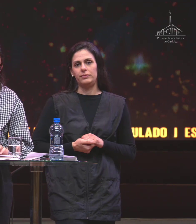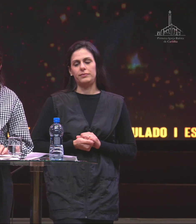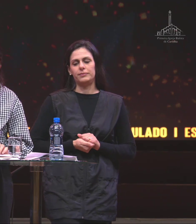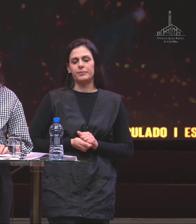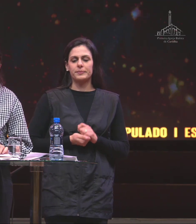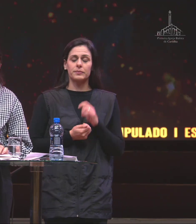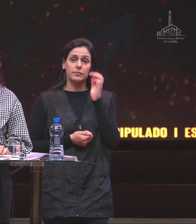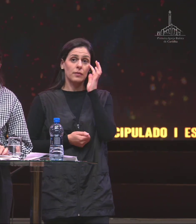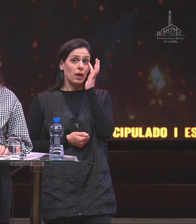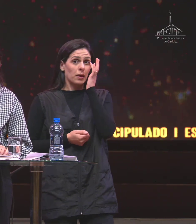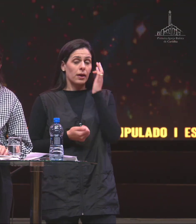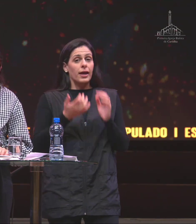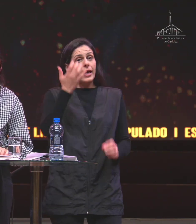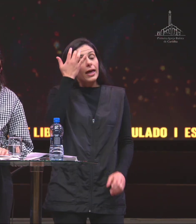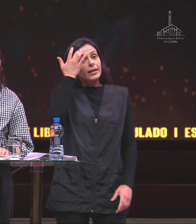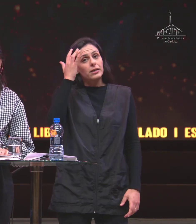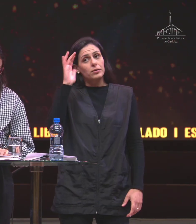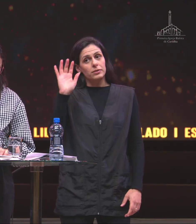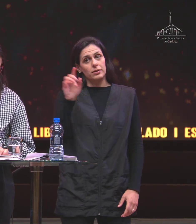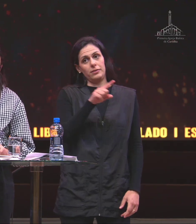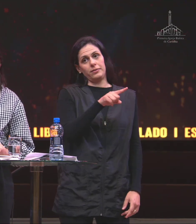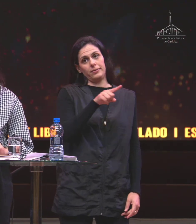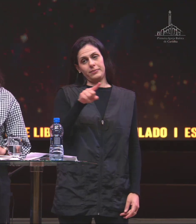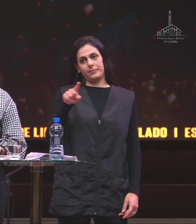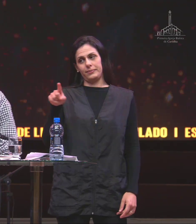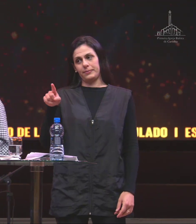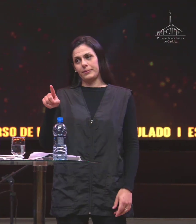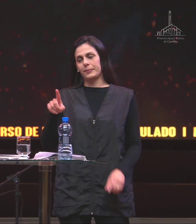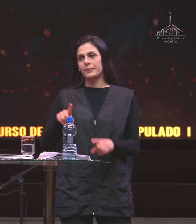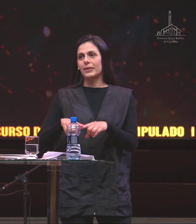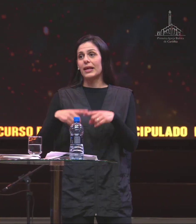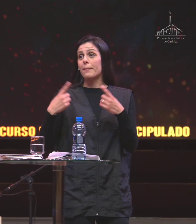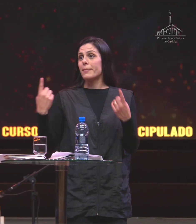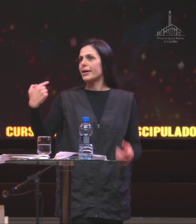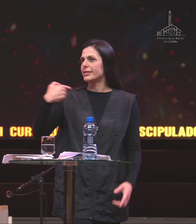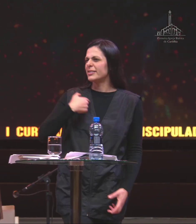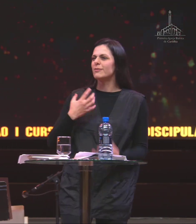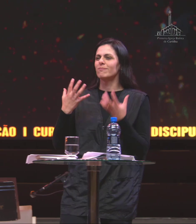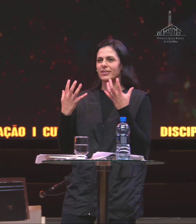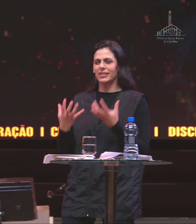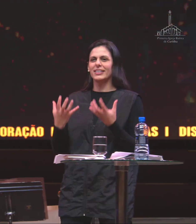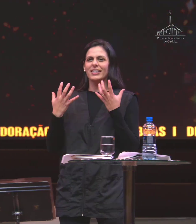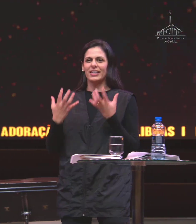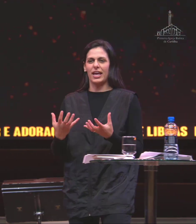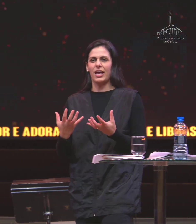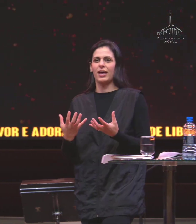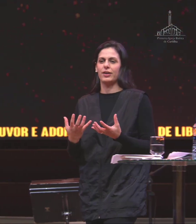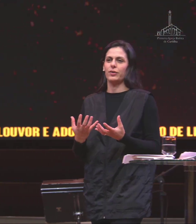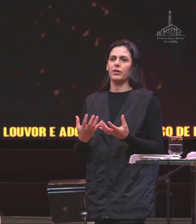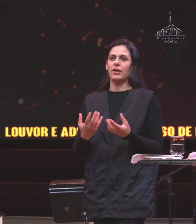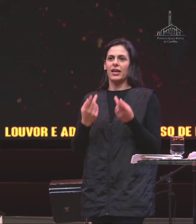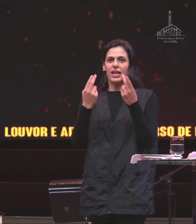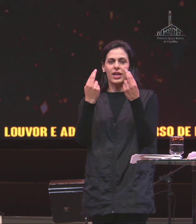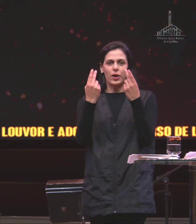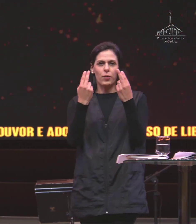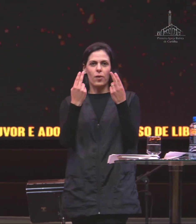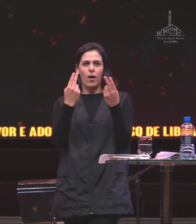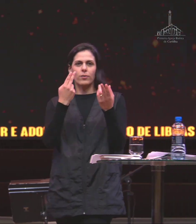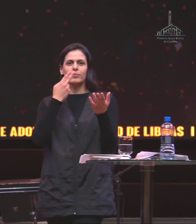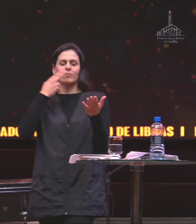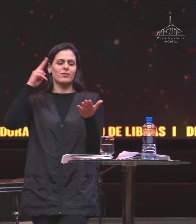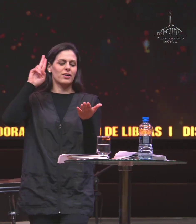você. Ai, sabe assim quando o Espírito Santo dá um tapa de luva? Né? Você vai escrever um livro, você vai contar a sua história,